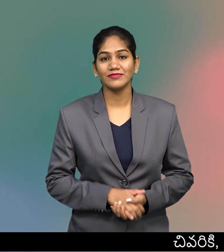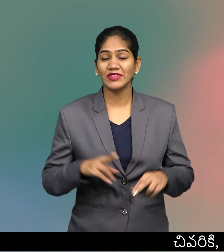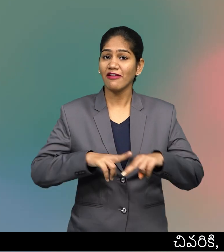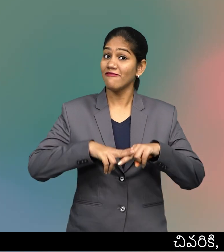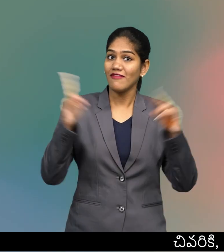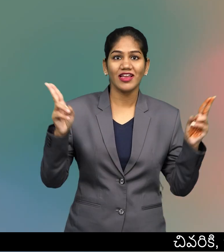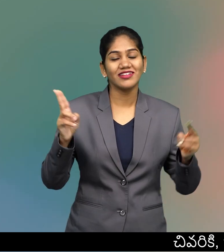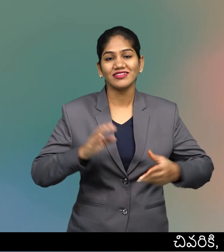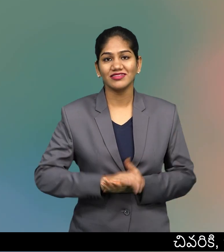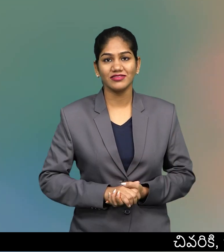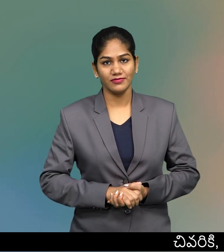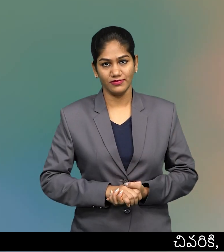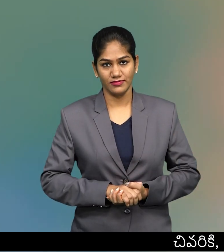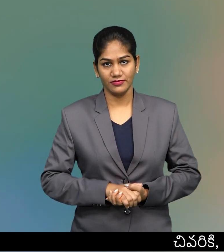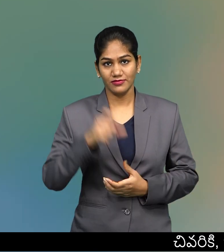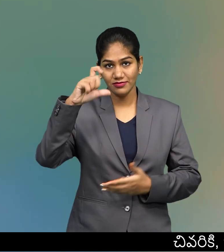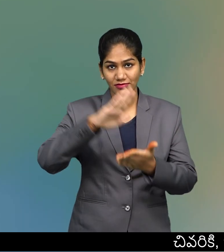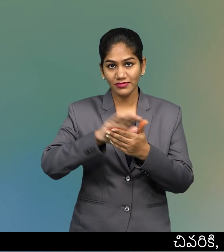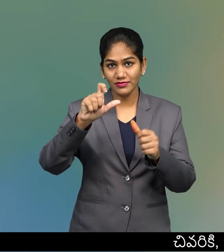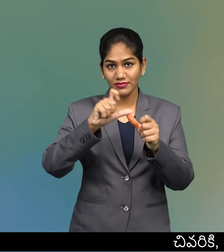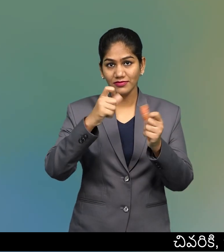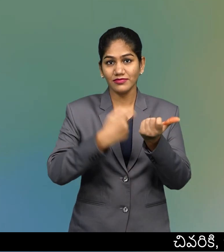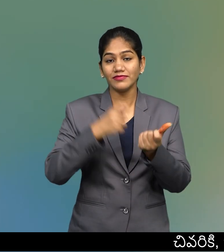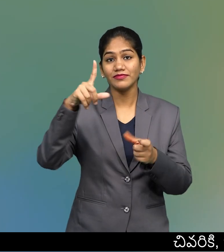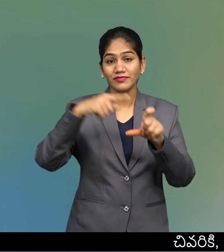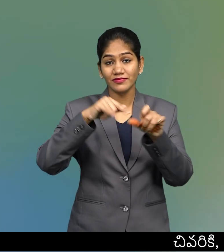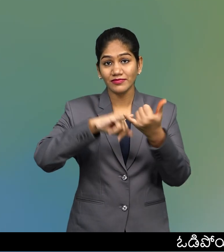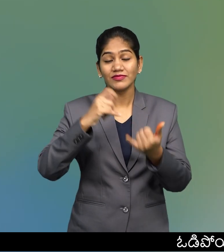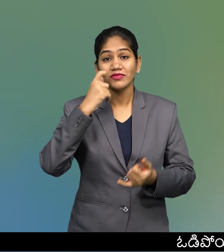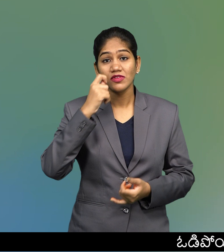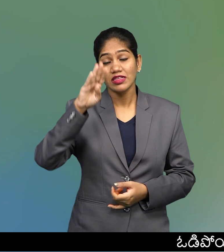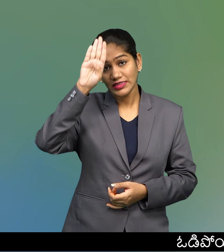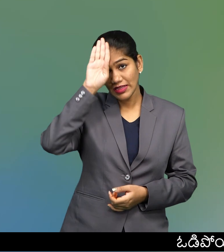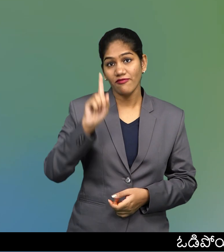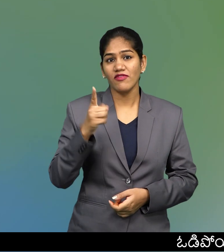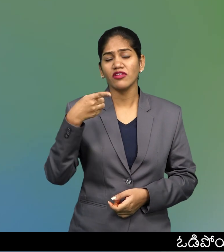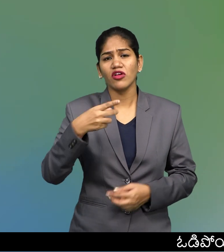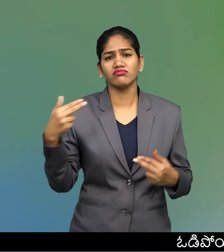చివరికి 1649 సిఈలో చార్లెస్ I ఓడిపోయి ఉరితీయబడ్డాడు